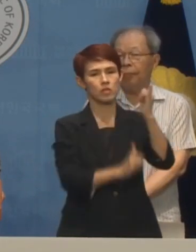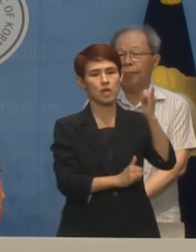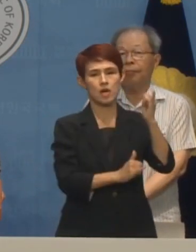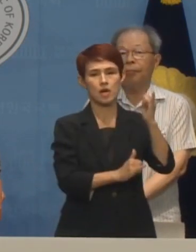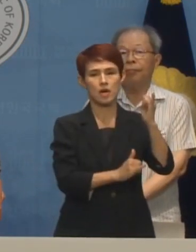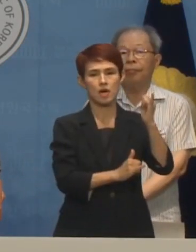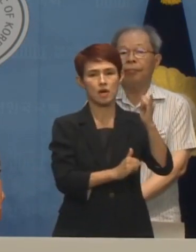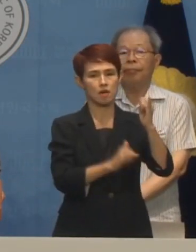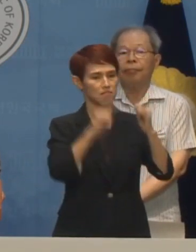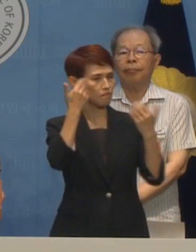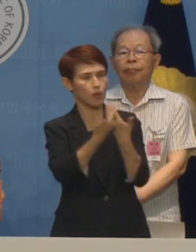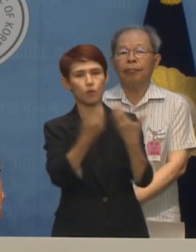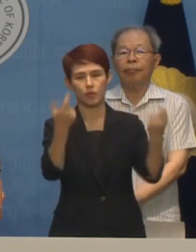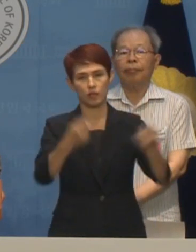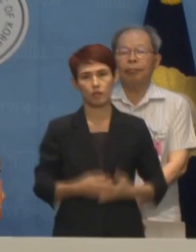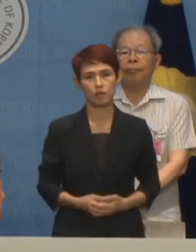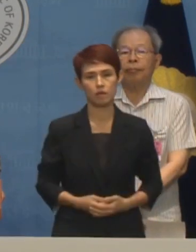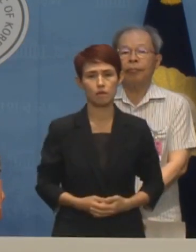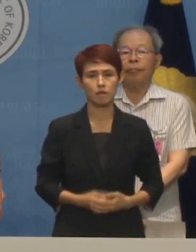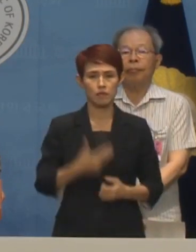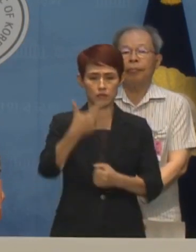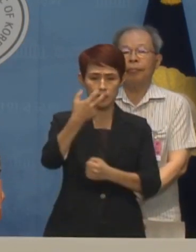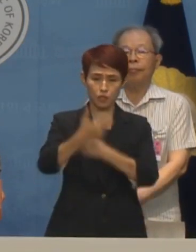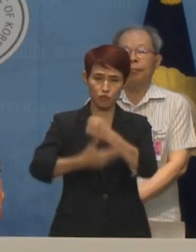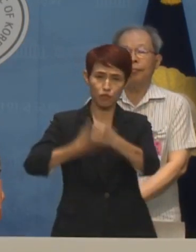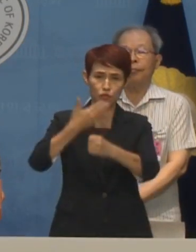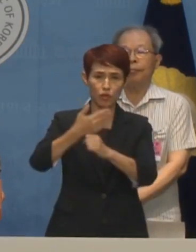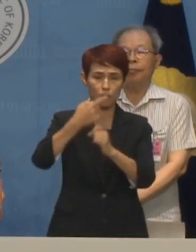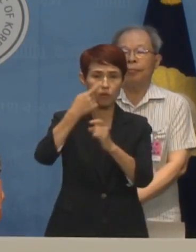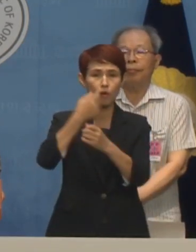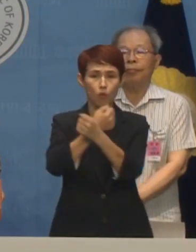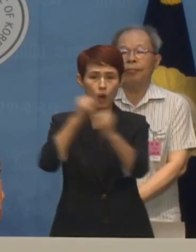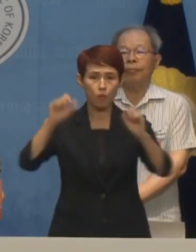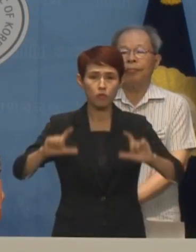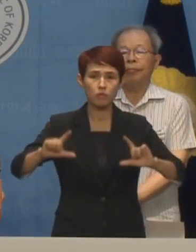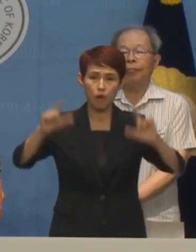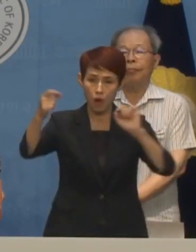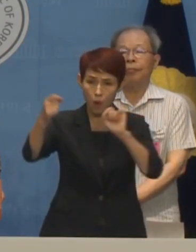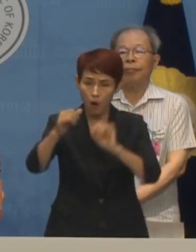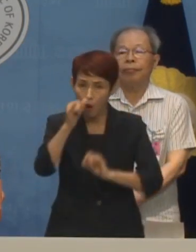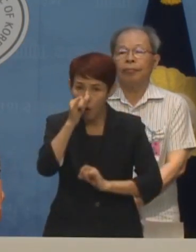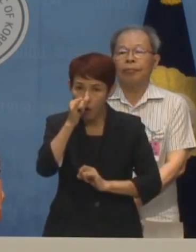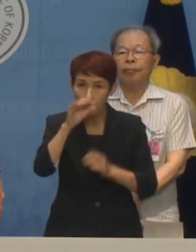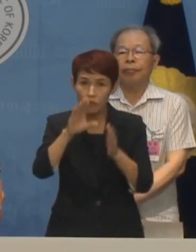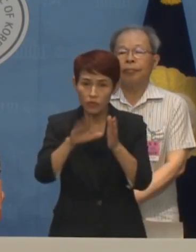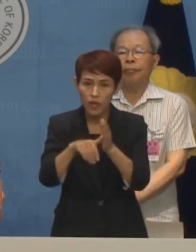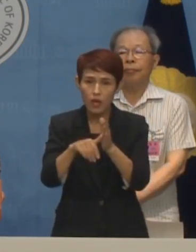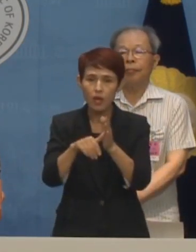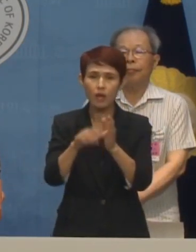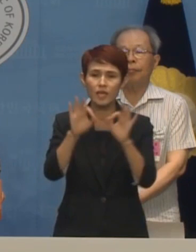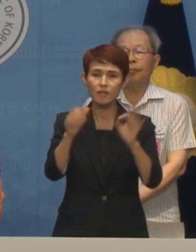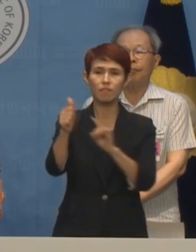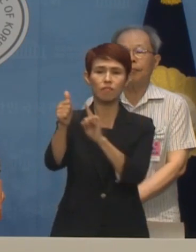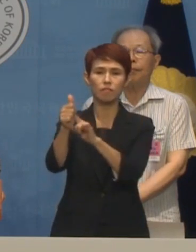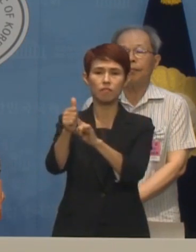79년 광복절을 일주일 앞두고 윤석열 정부는 기어코 뉴라이트 인사를 독립기념관장에 임명했다.